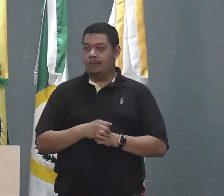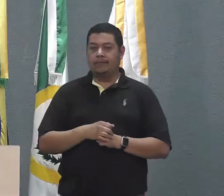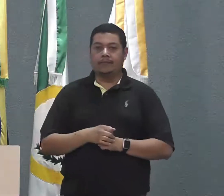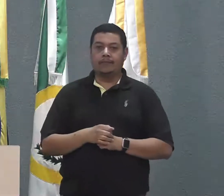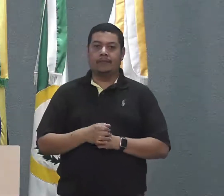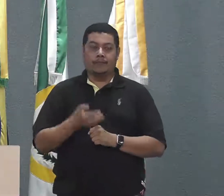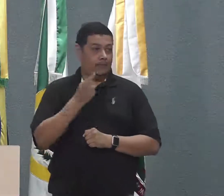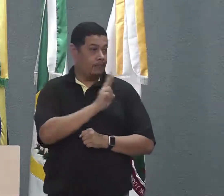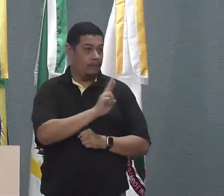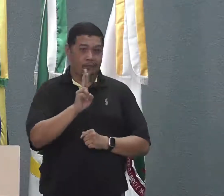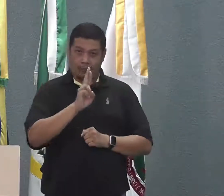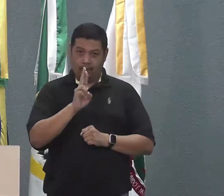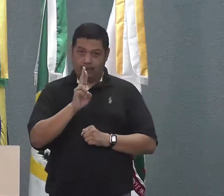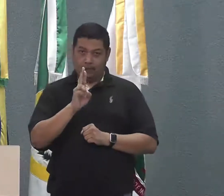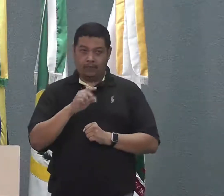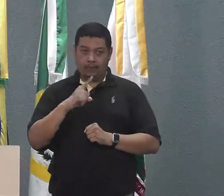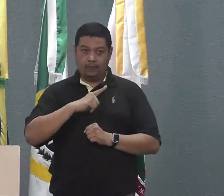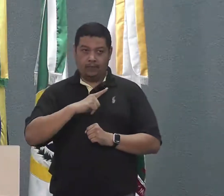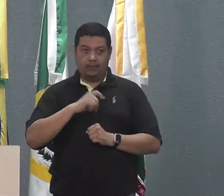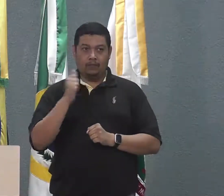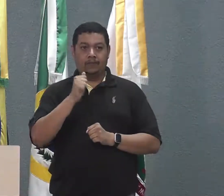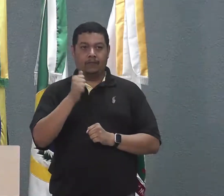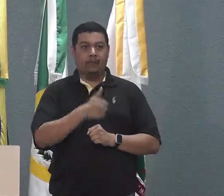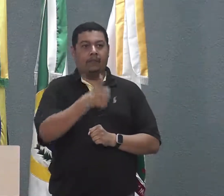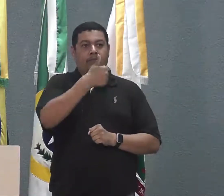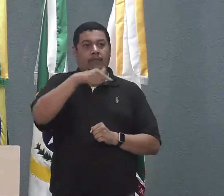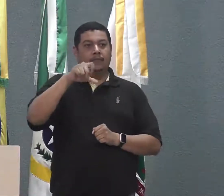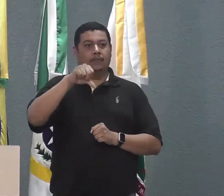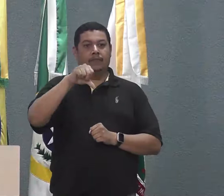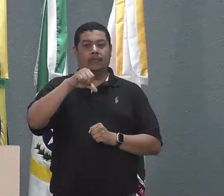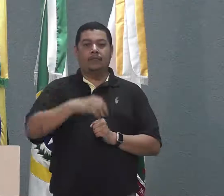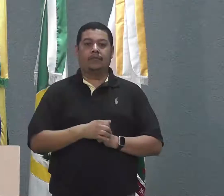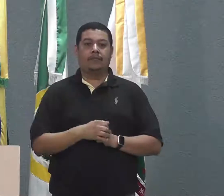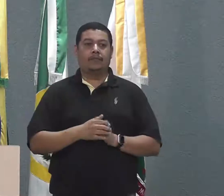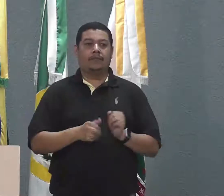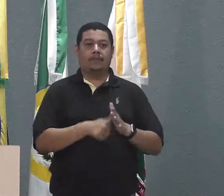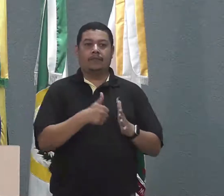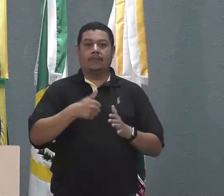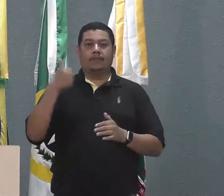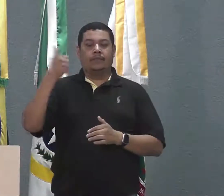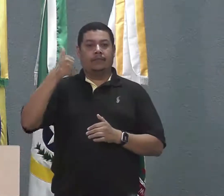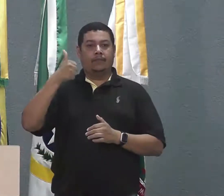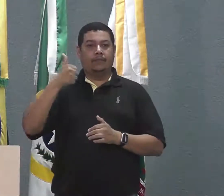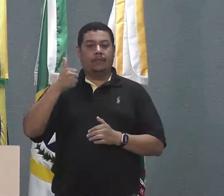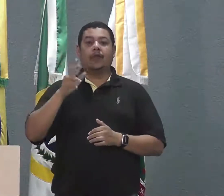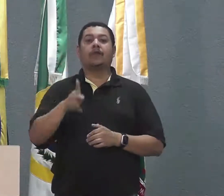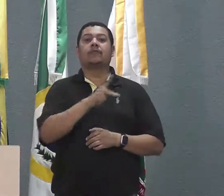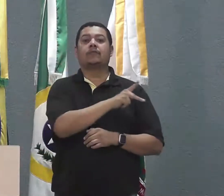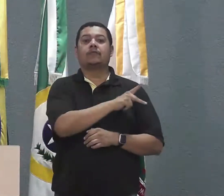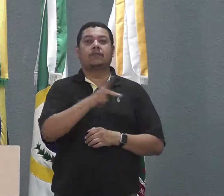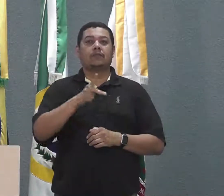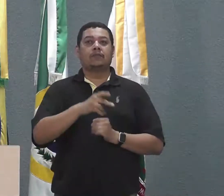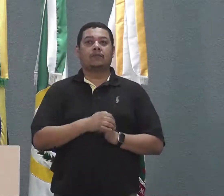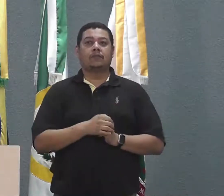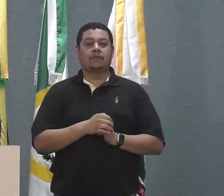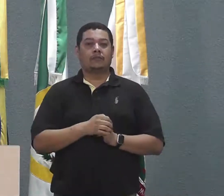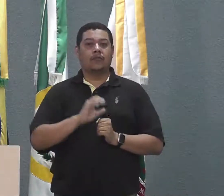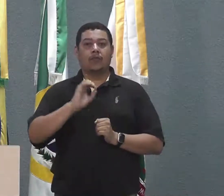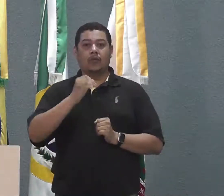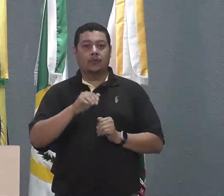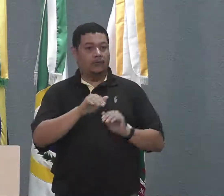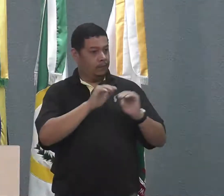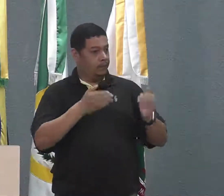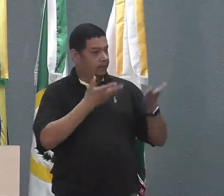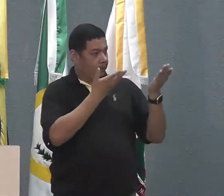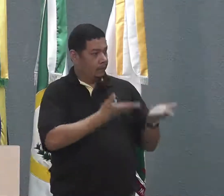representação fundamentada no artigo 19, parágrafo 1º, que cabe ao presidente dessa casa ou à mesa